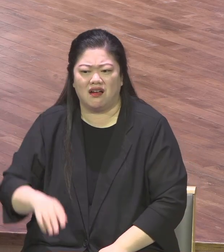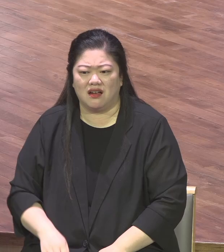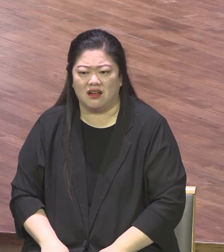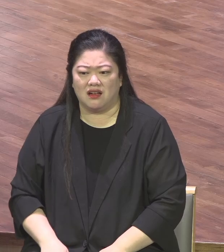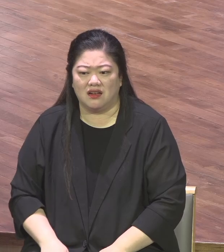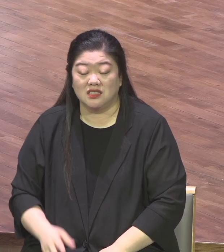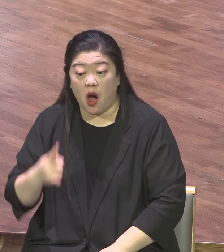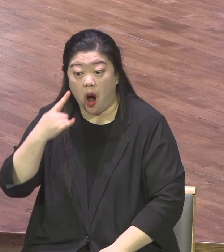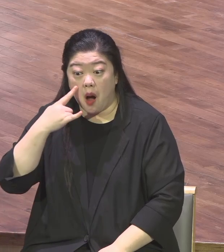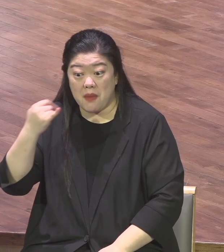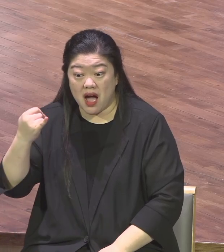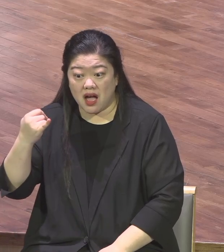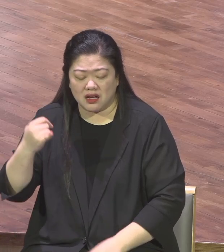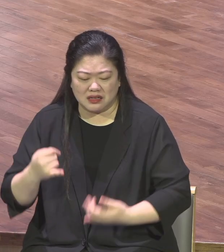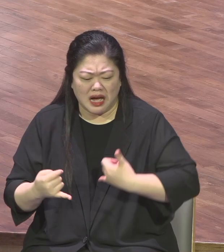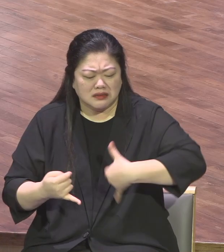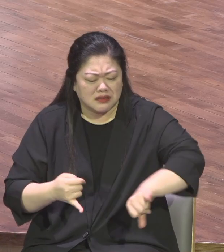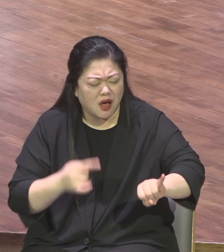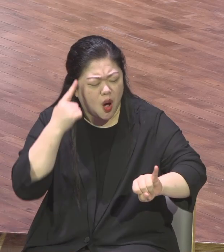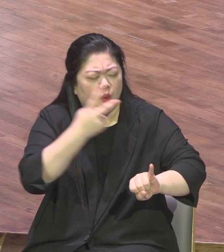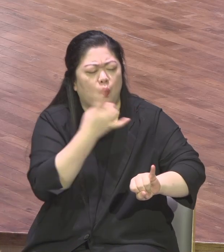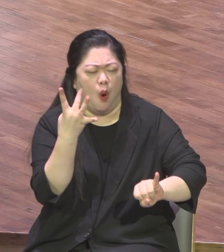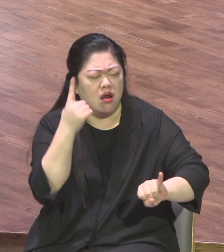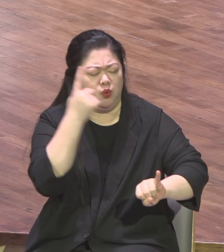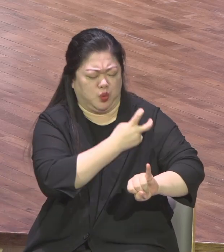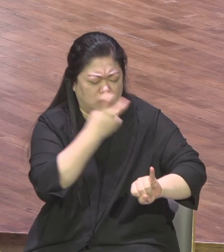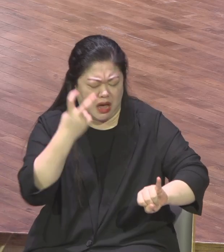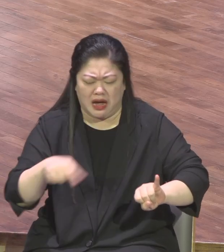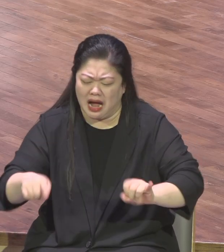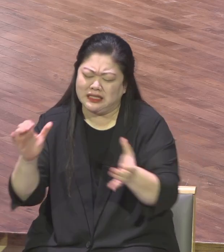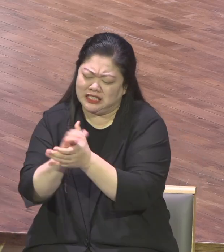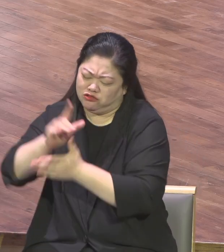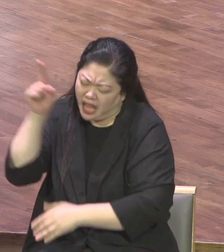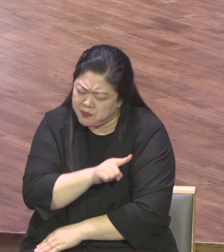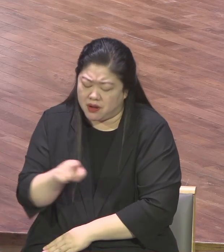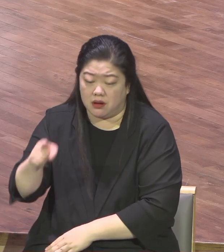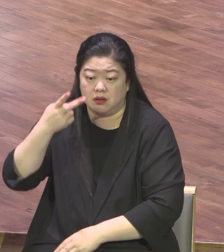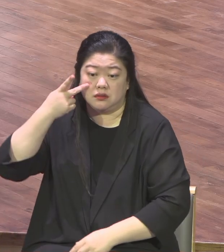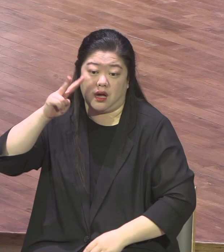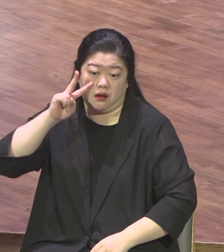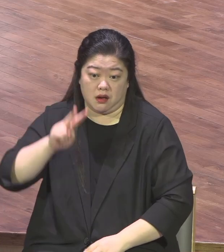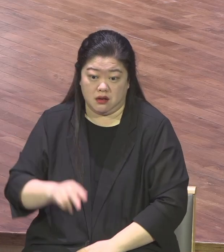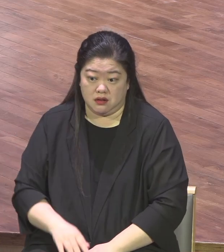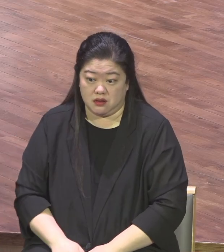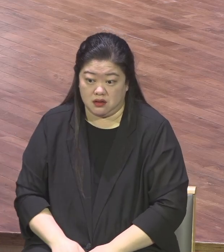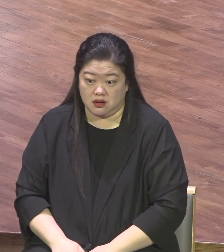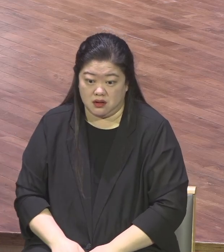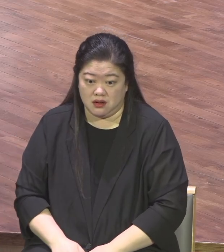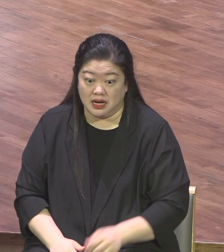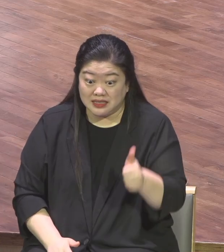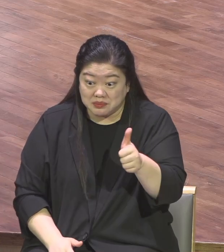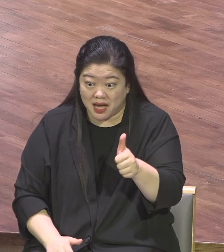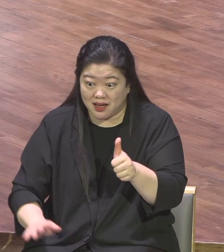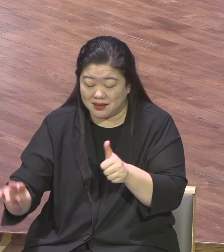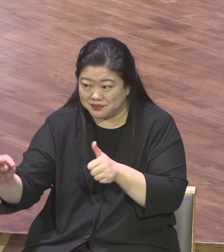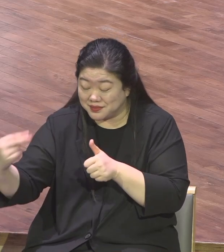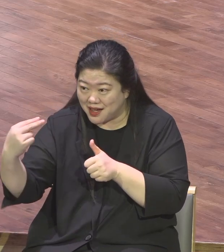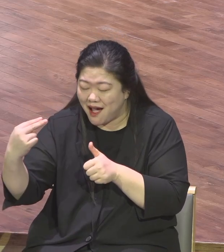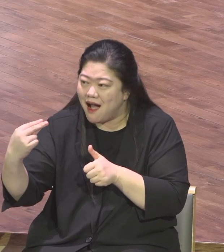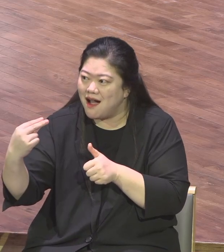내 아이가 천재인데 친구를 잘못 만나서 성적이 안 좋다고 생각한다. 남자들은 여자가 웃으면 자기 좋아한다고